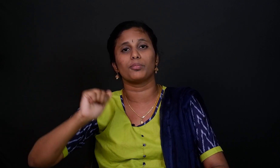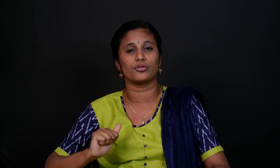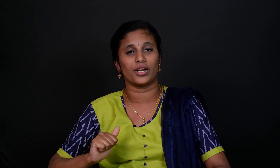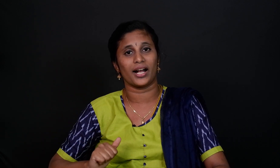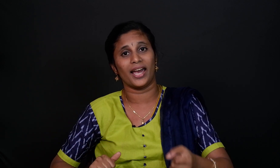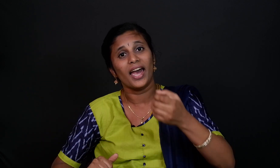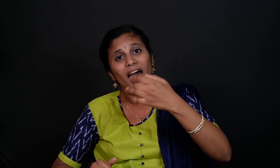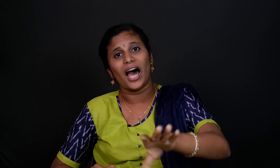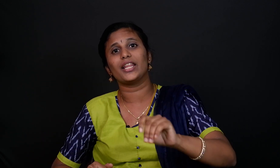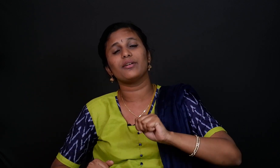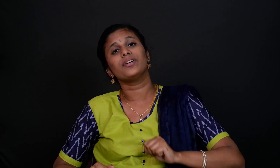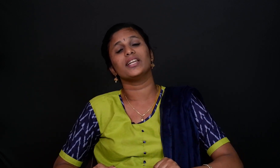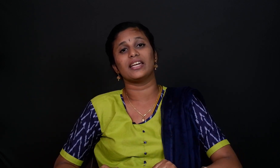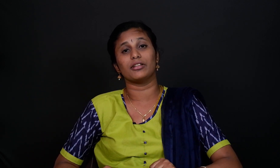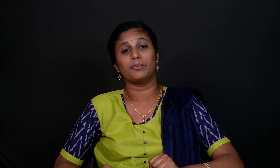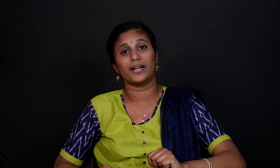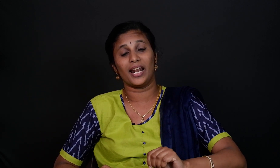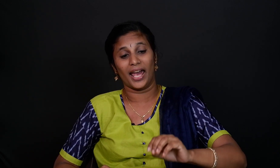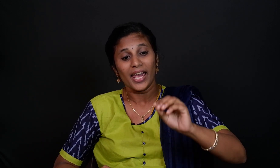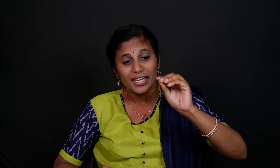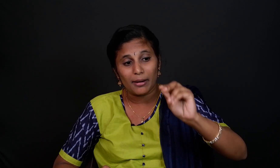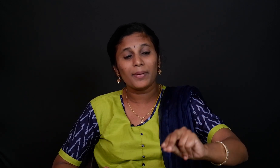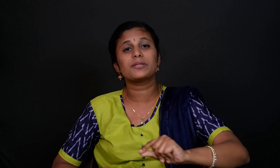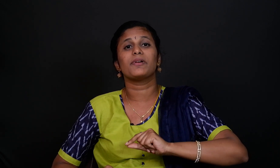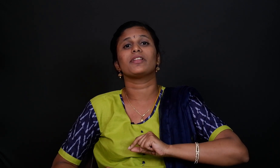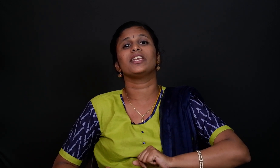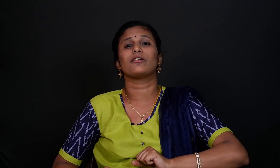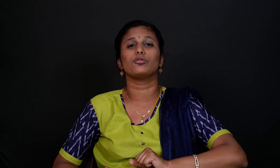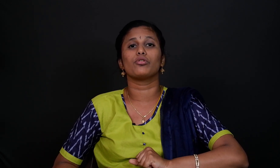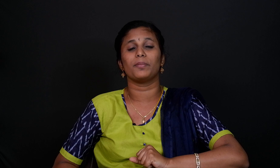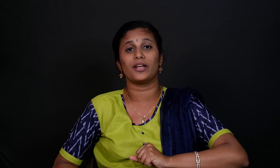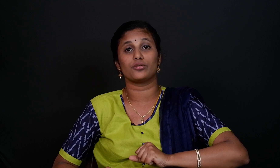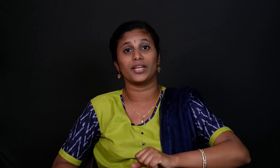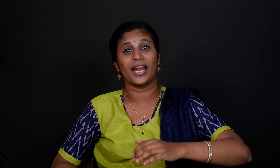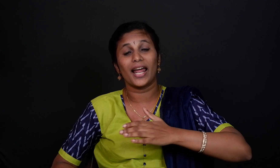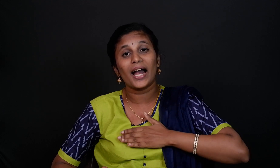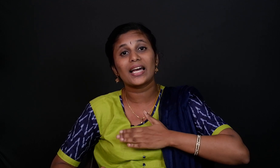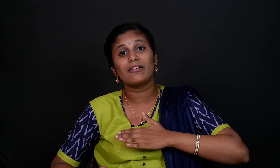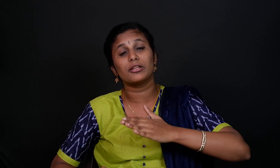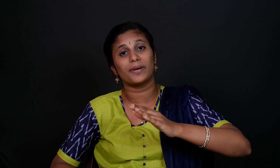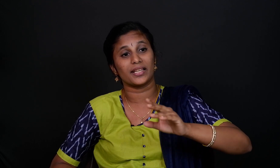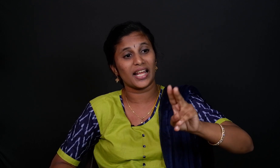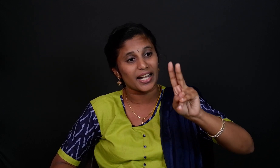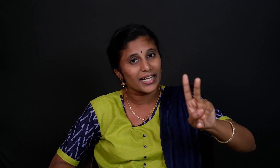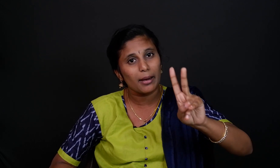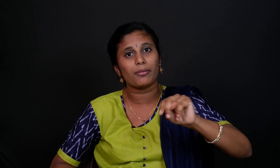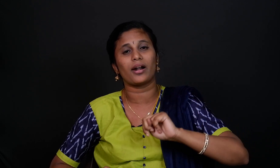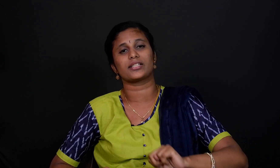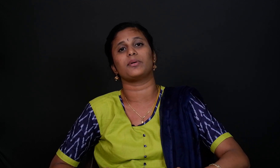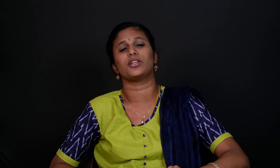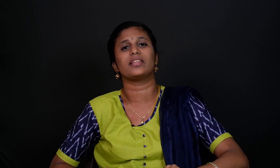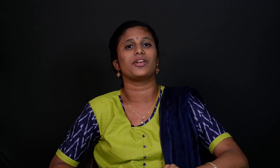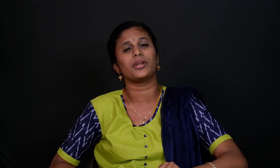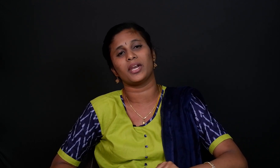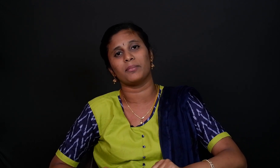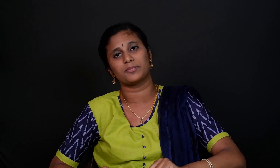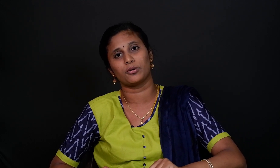கொடுப்போம்னு சொன்னாங்க, அதையும் வந்து நீங்க வந்து பண்ணல. MSP வந்து நீங்க வந்து கொடுப்பீங்கன்னு சொன்னீங்க. நாங்க தான் வந்து பாத்தீங்கன்னா ரெண்டே ப்ராடக்ட்ஸ் மட்டும் தான் இது வரைக்கும் நீங்க MSP